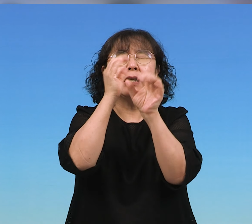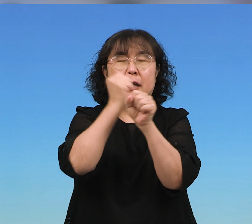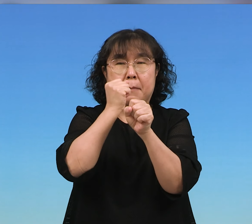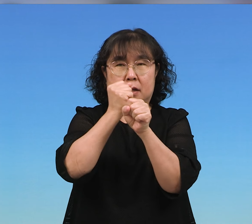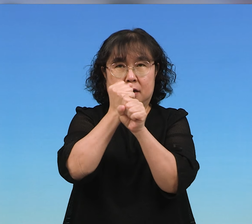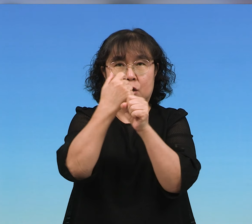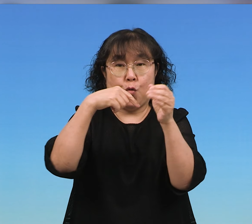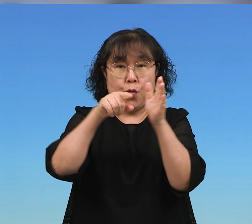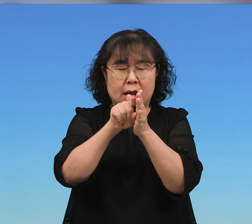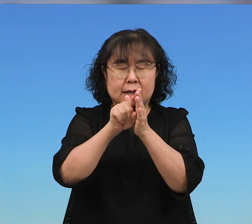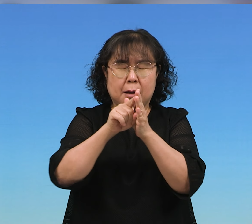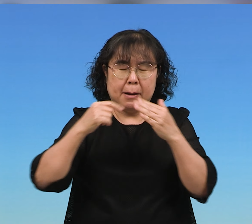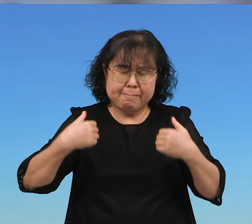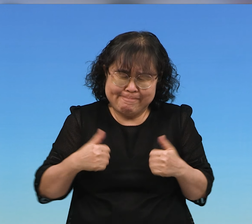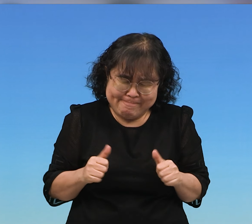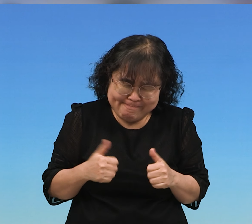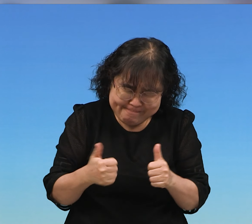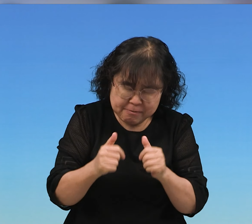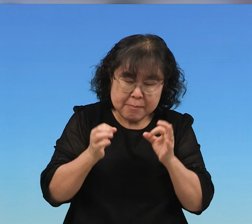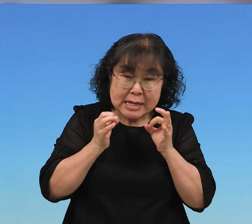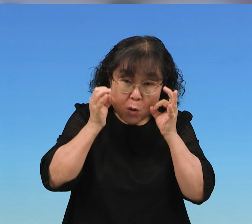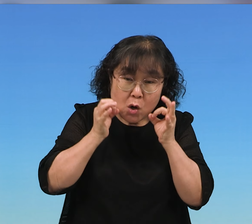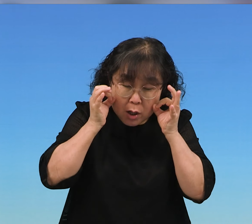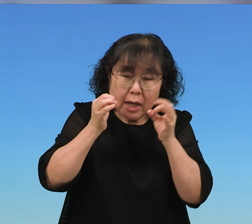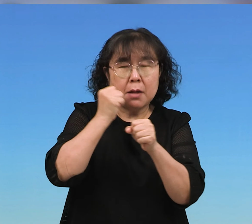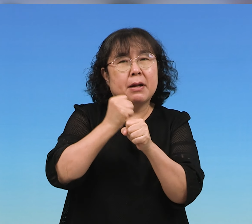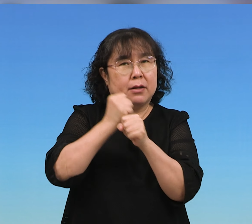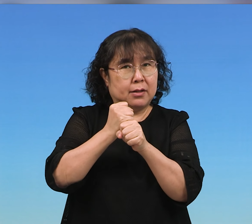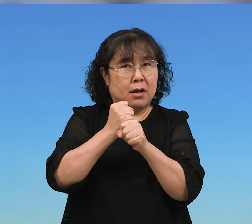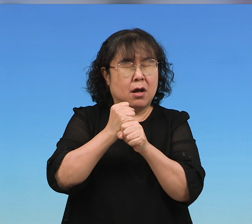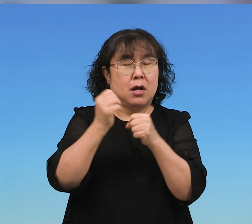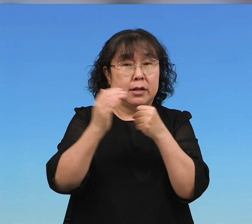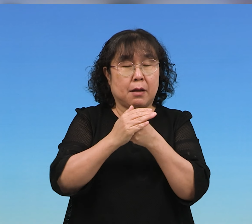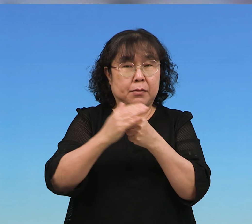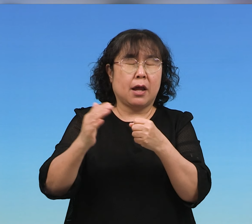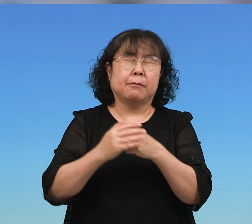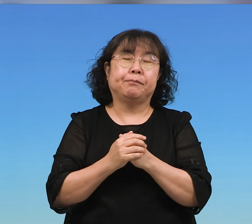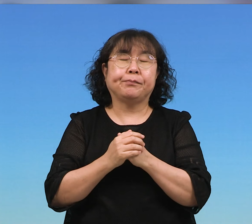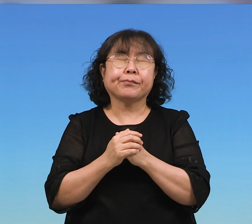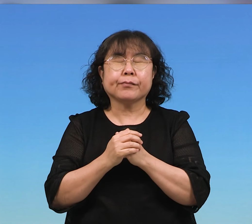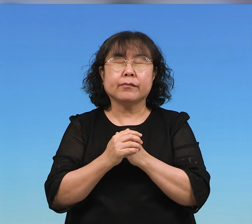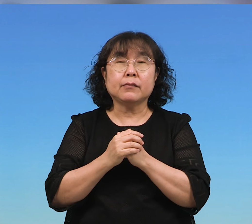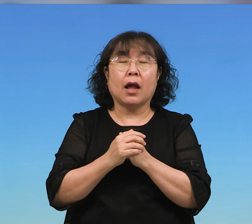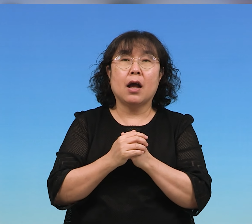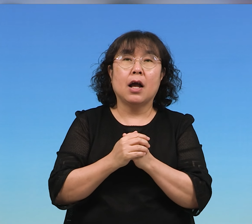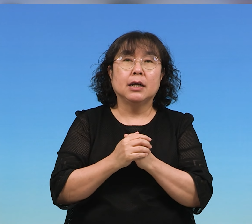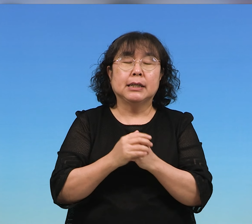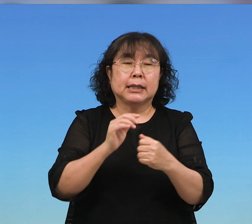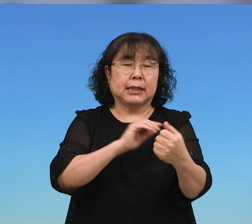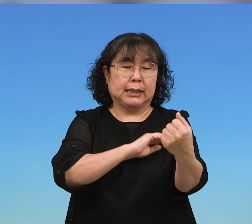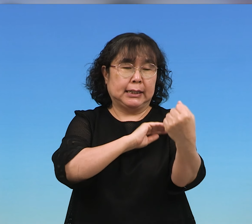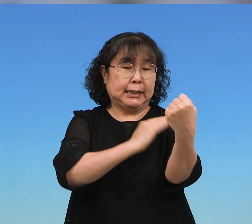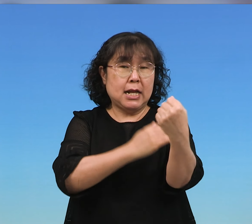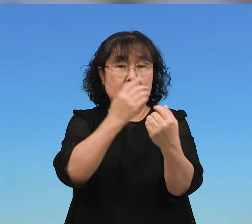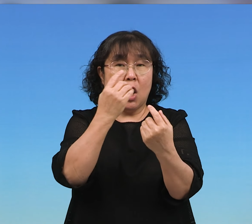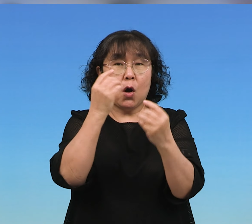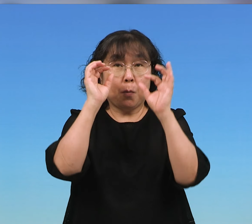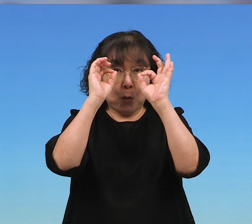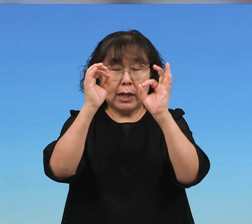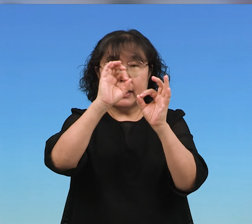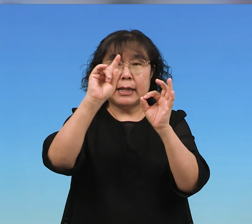노력에서 만들어진 것이다. 그 이제 이런 내용을 다루고 있는 그 실력보다 안목이다 이런 제목의 책이 있는데요.